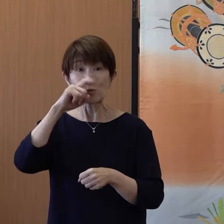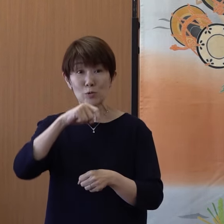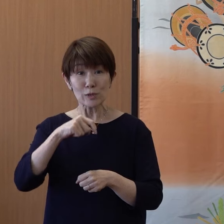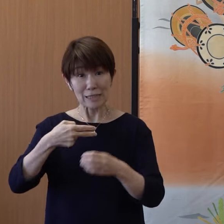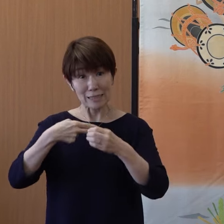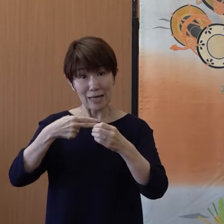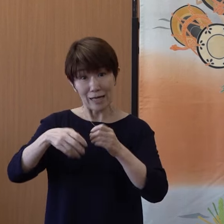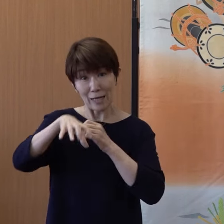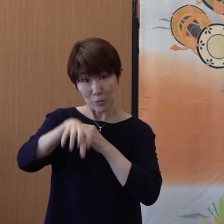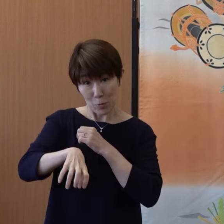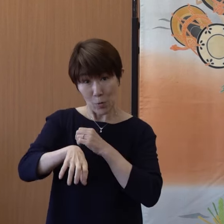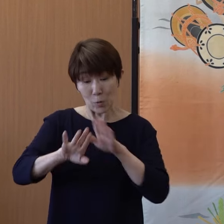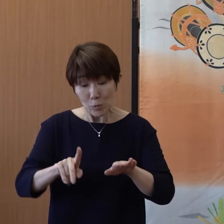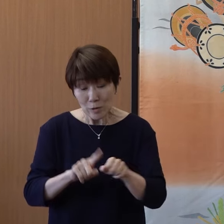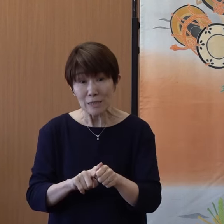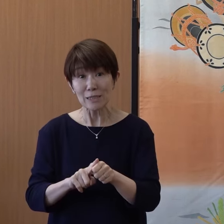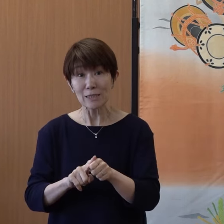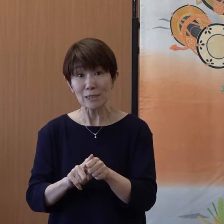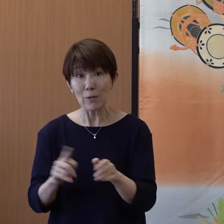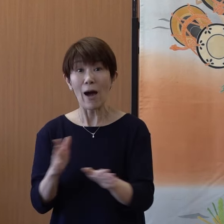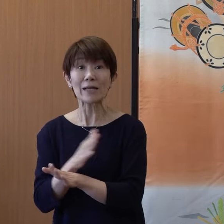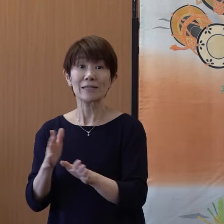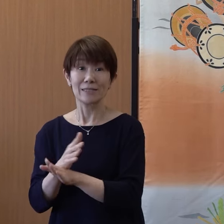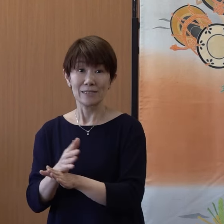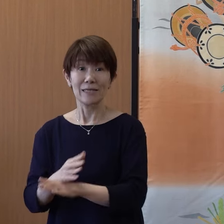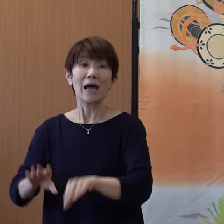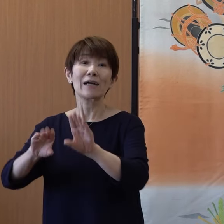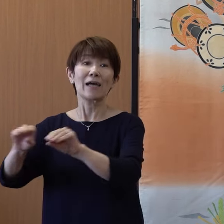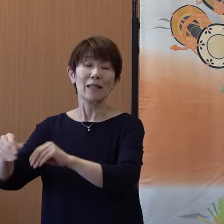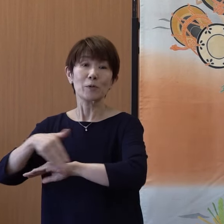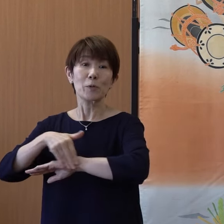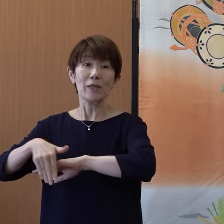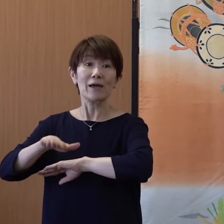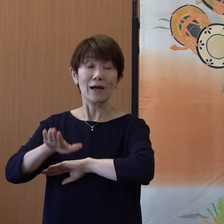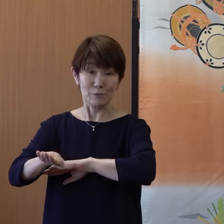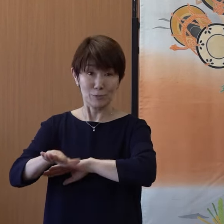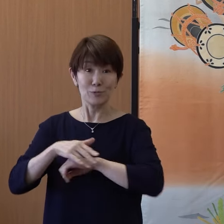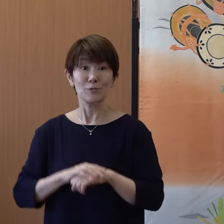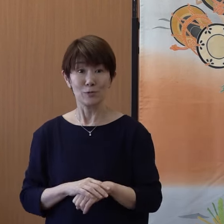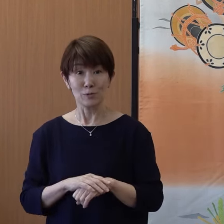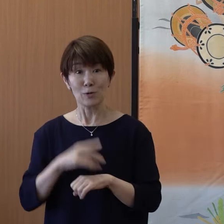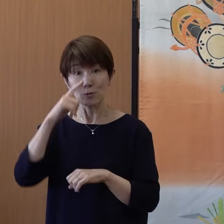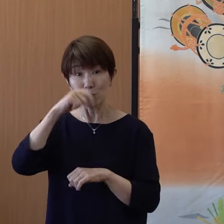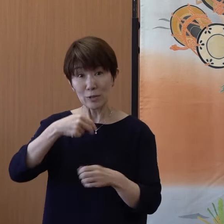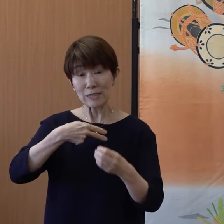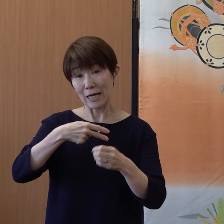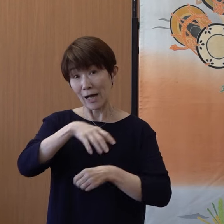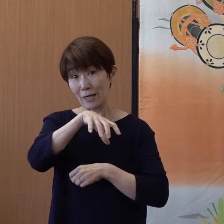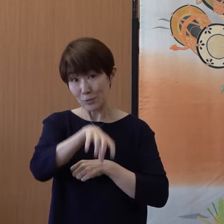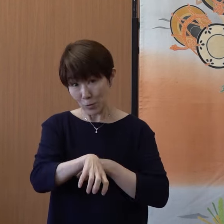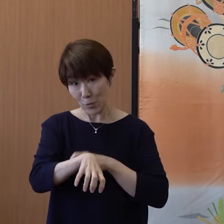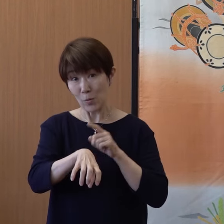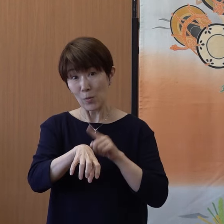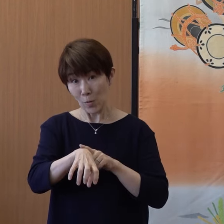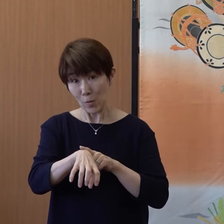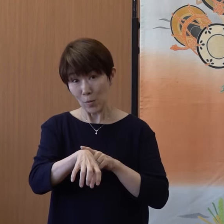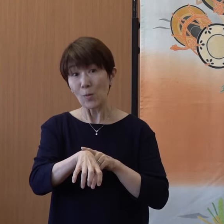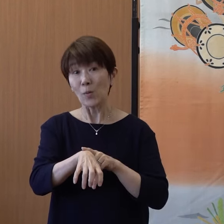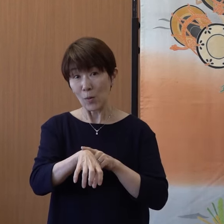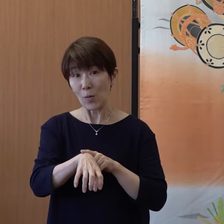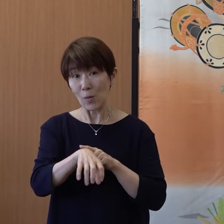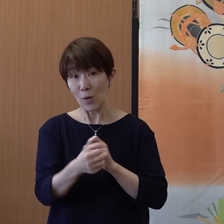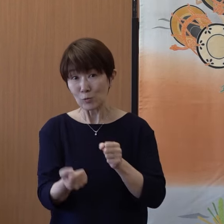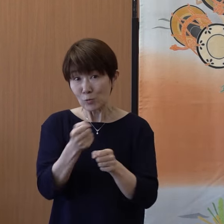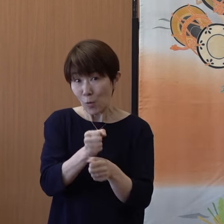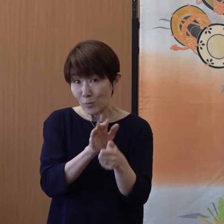年の秋に解体を予定している旧金沢市民サッカー場を、復興の一助として活